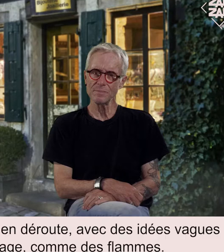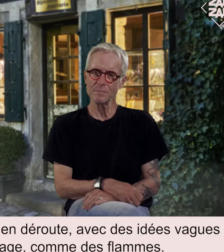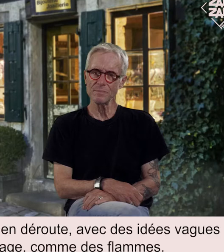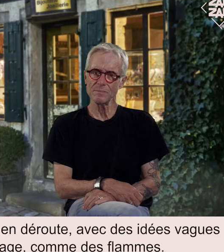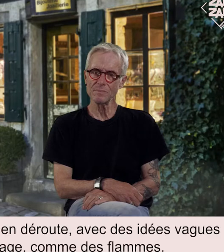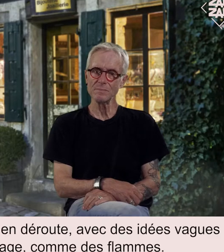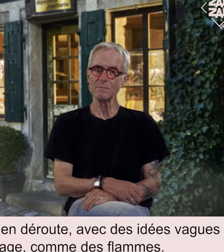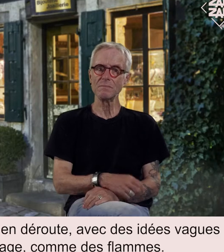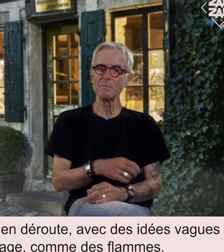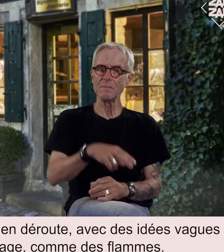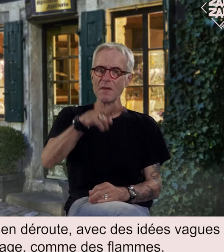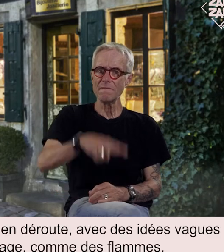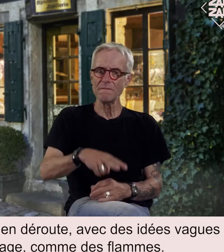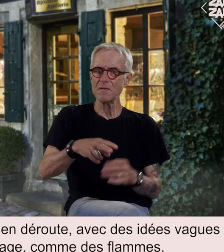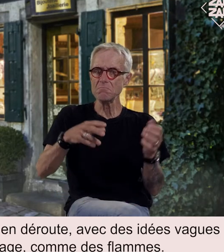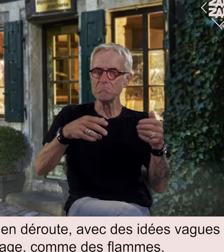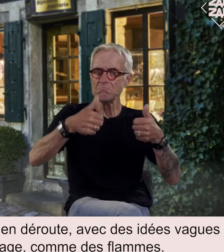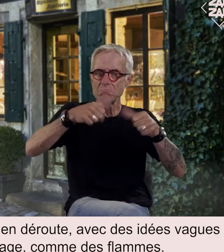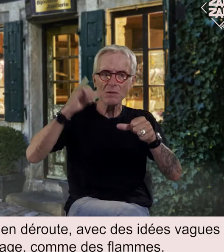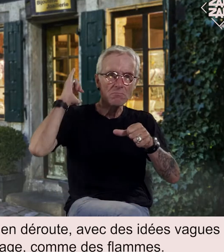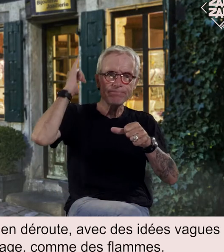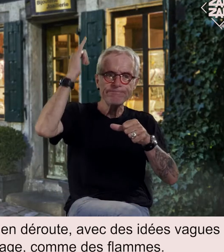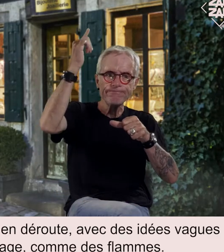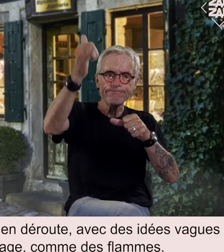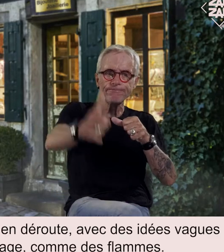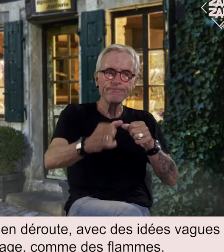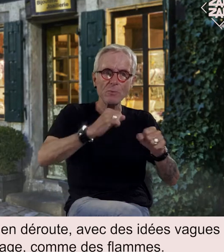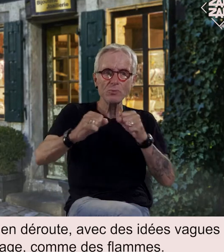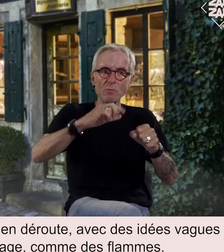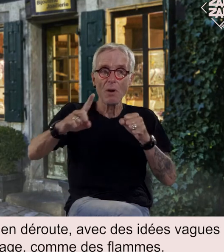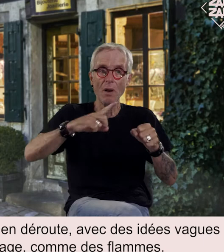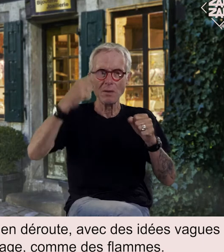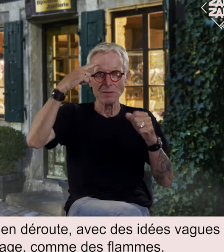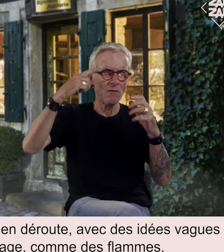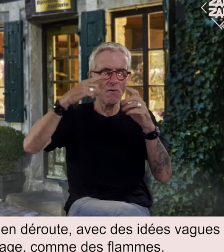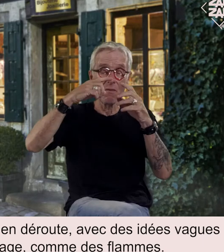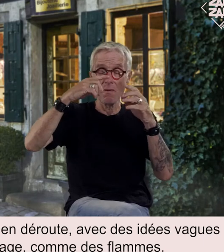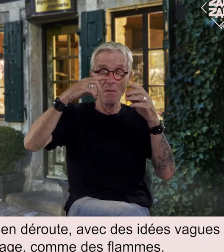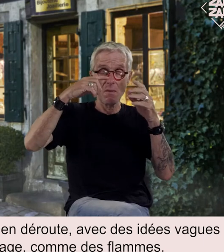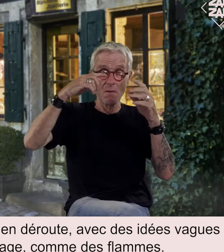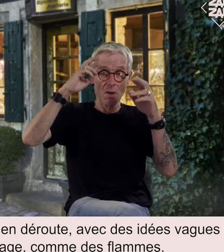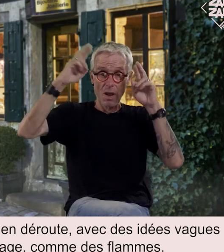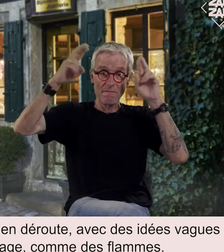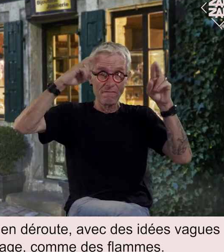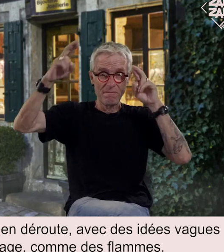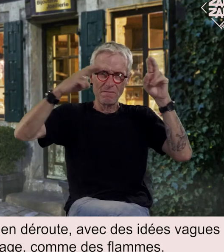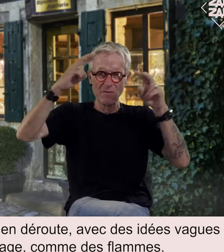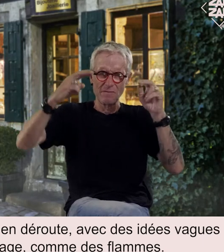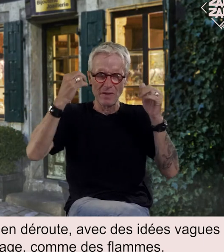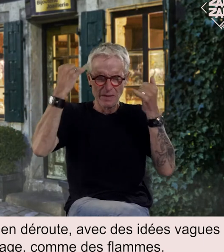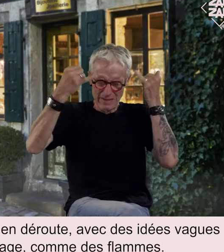Elle demeura longtemps inerte. Le cerveau en déroute avec des idées vagues et rapides qui la brûlaient au passage,